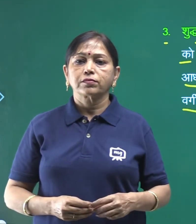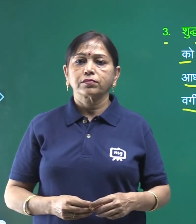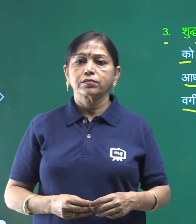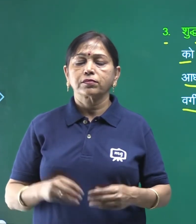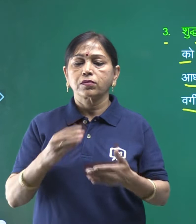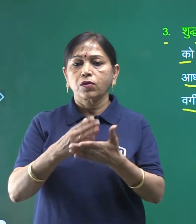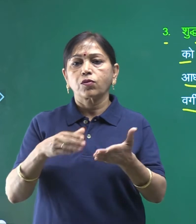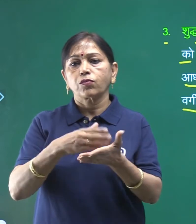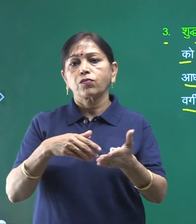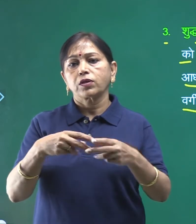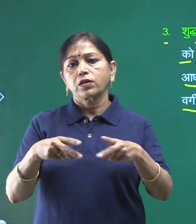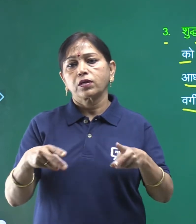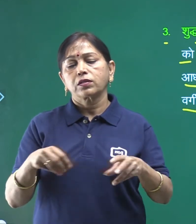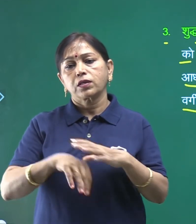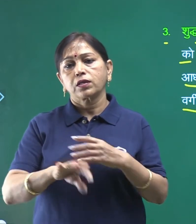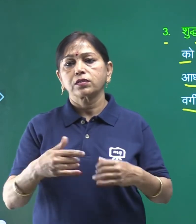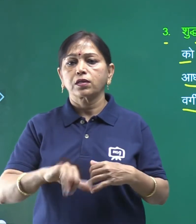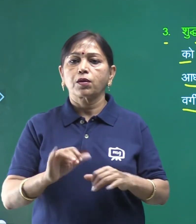वर्गीकृत किया जा सकता है।